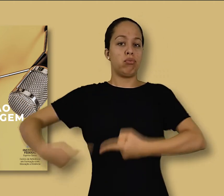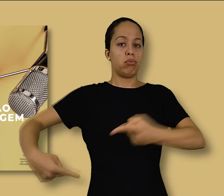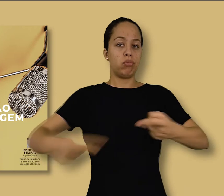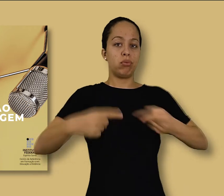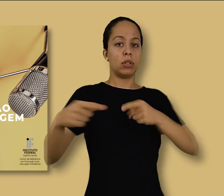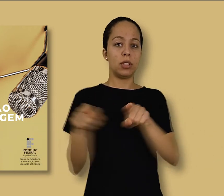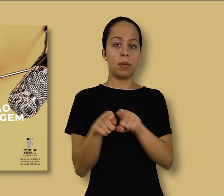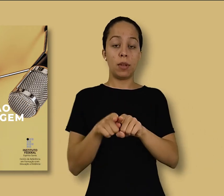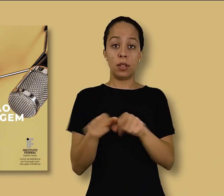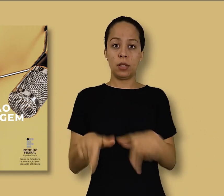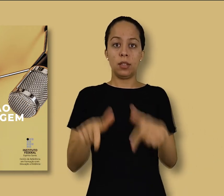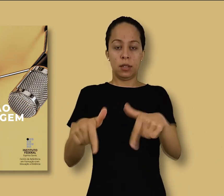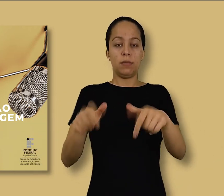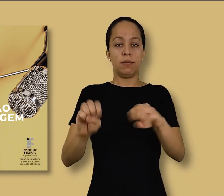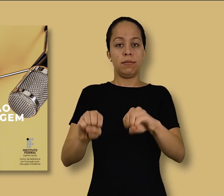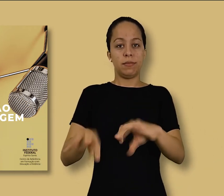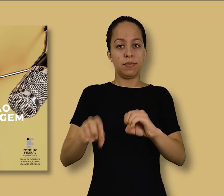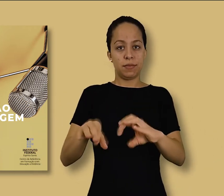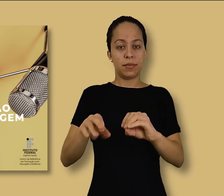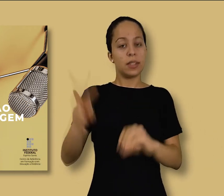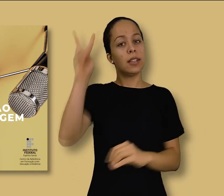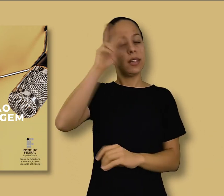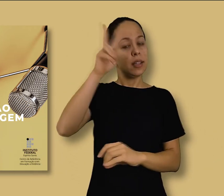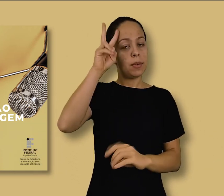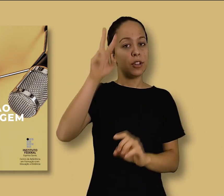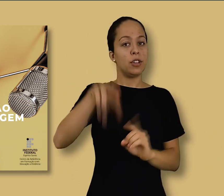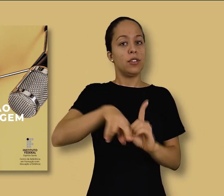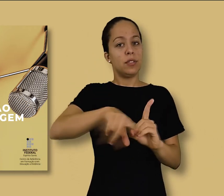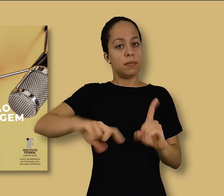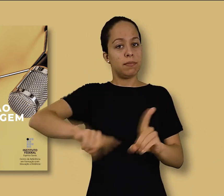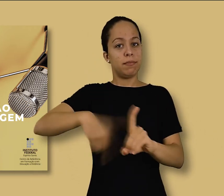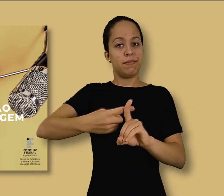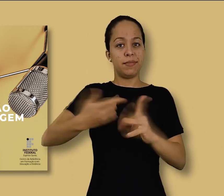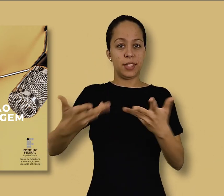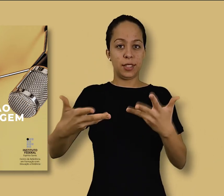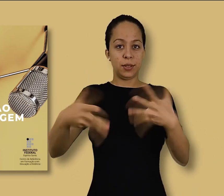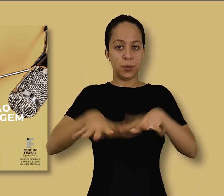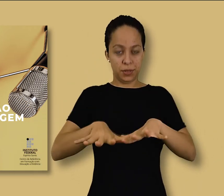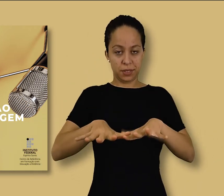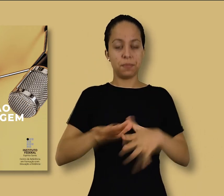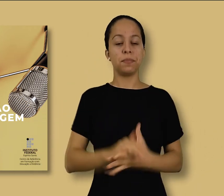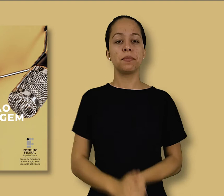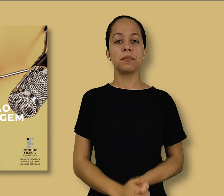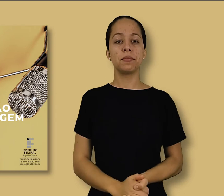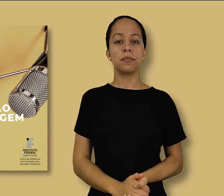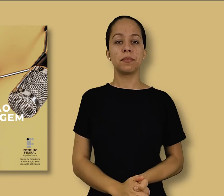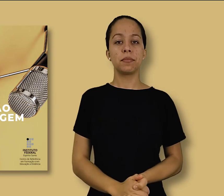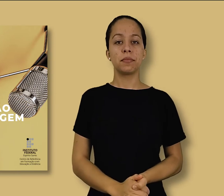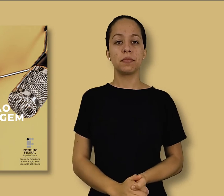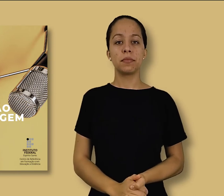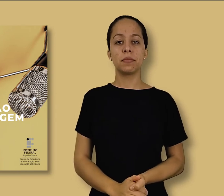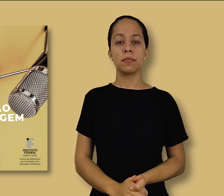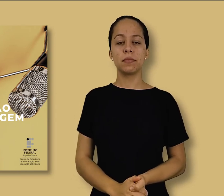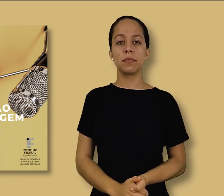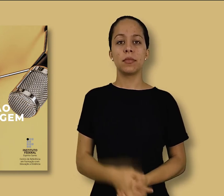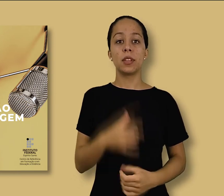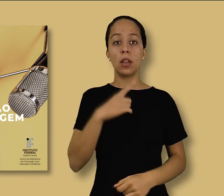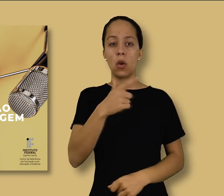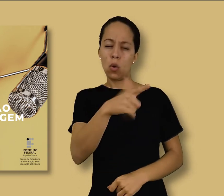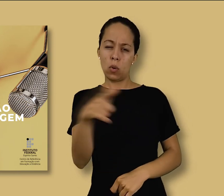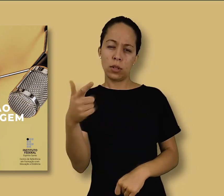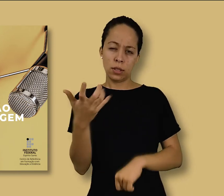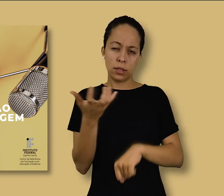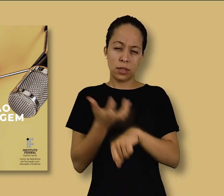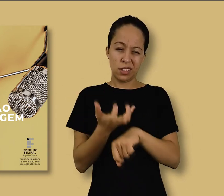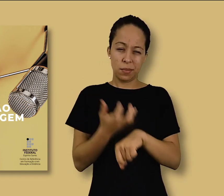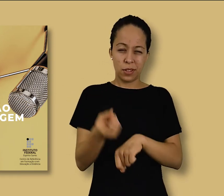formação que prioriza que valoriza o debate e as ações educativas pautadas na temática da diversidade da inclusão